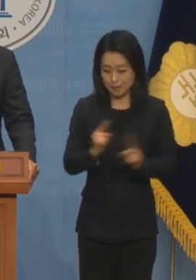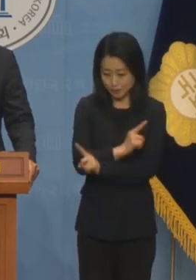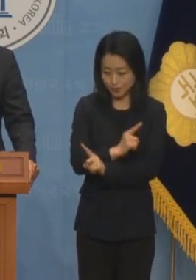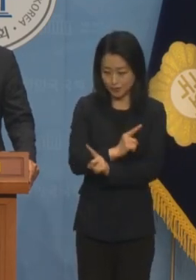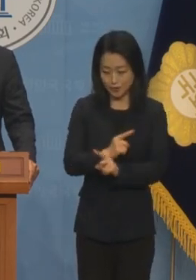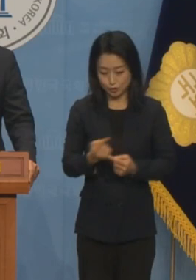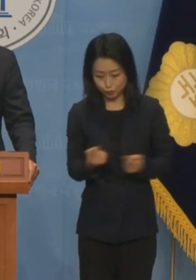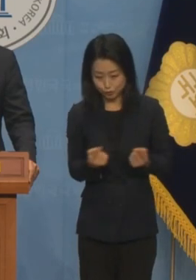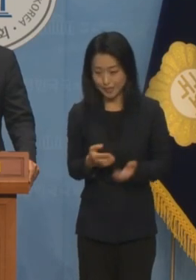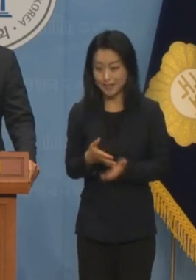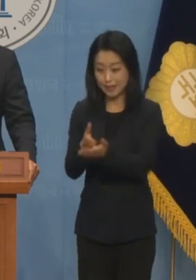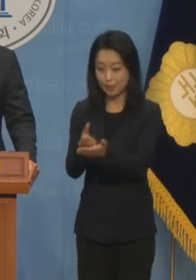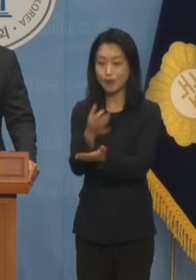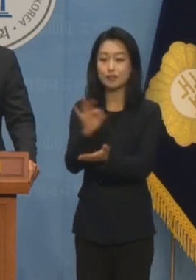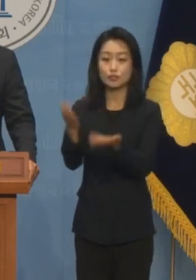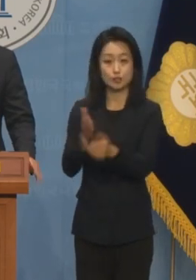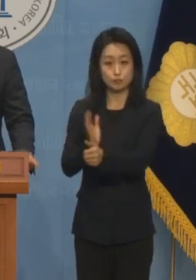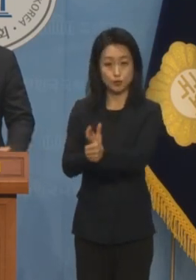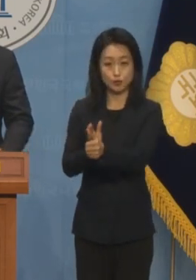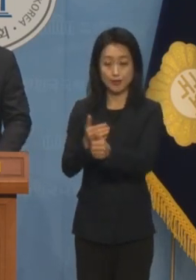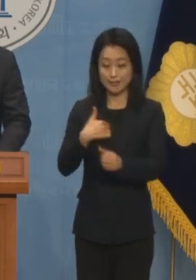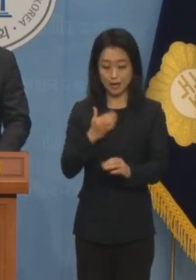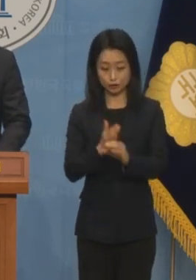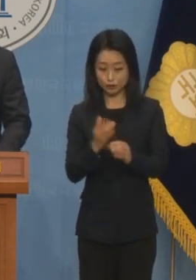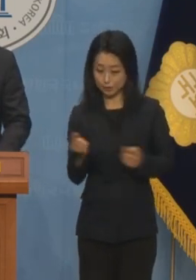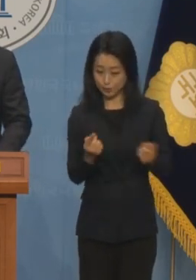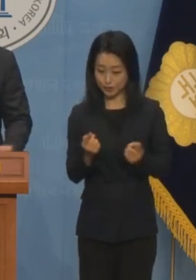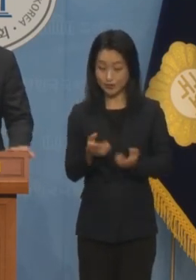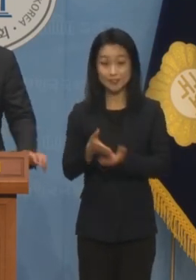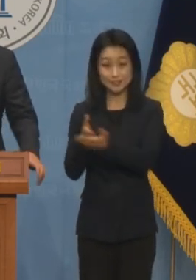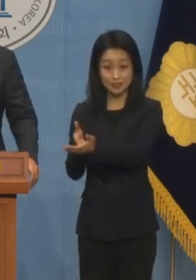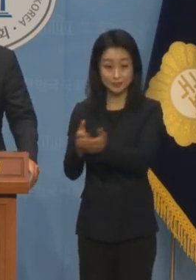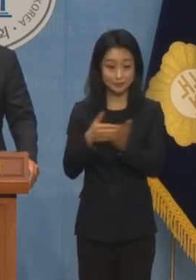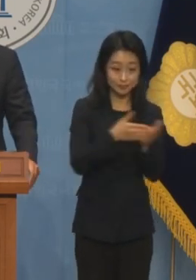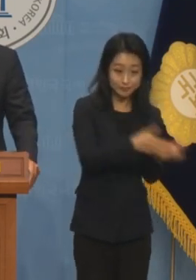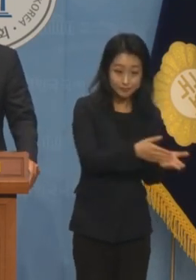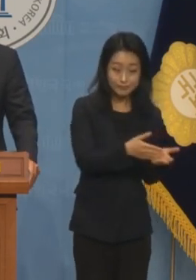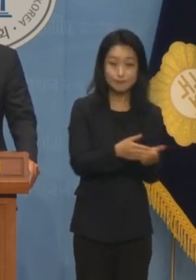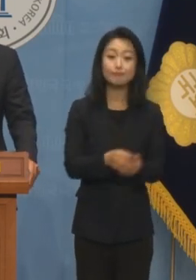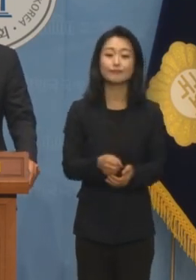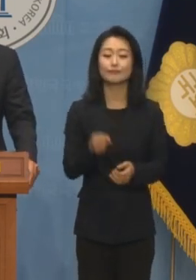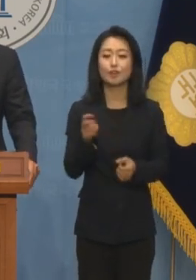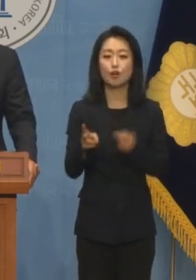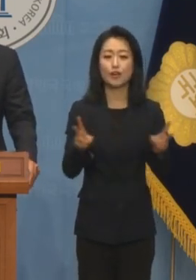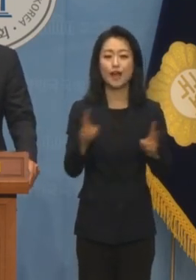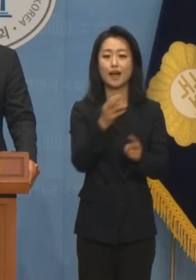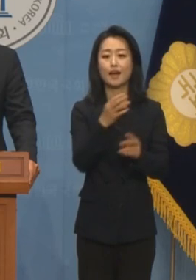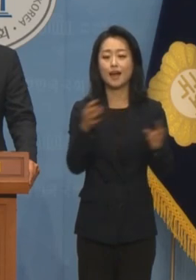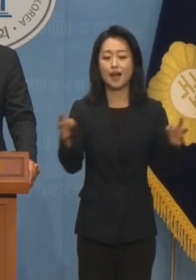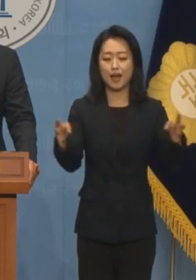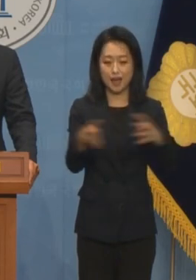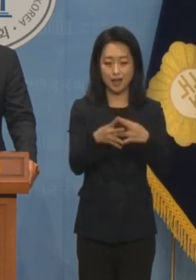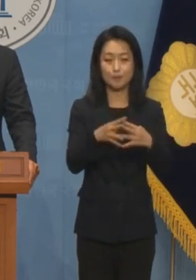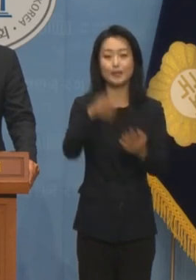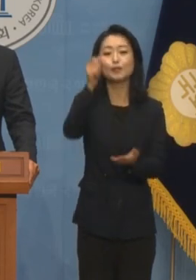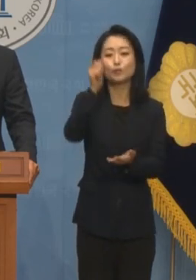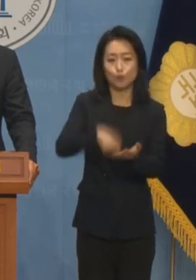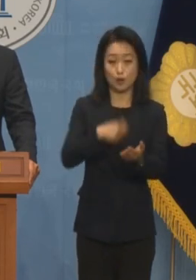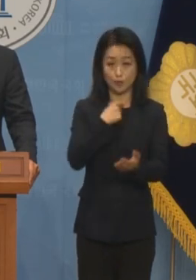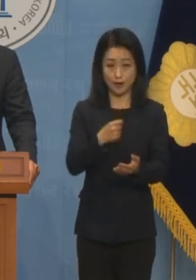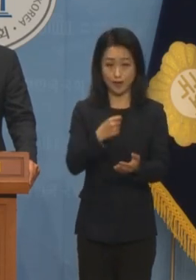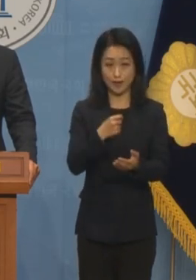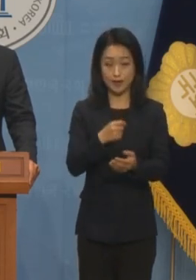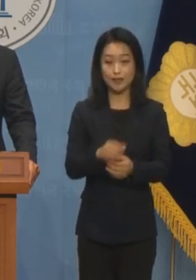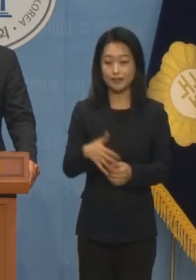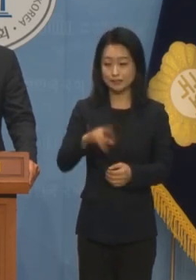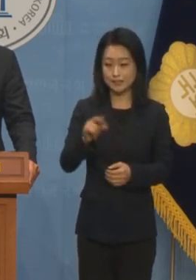수용하십시오. 이번 중재안이 여야 합의로 통과되어 고 최수근 해병과 그 부모님을